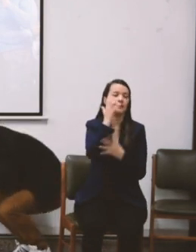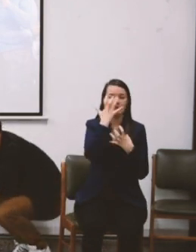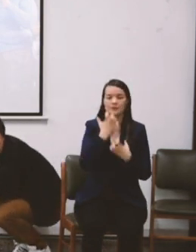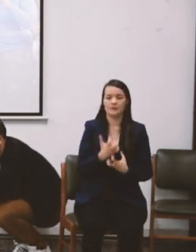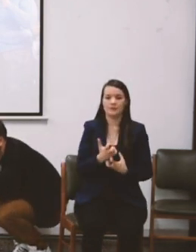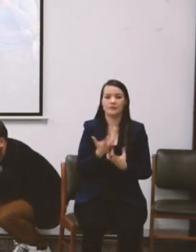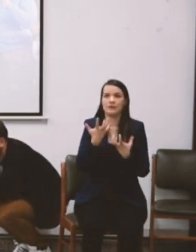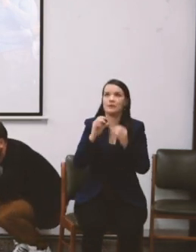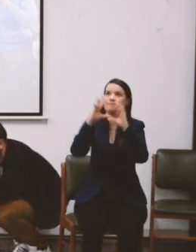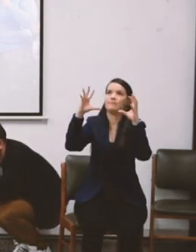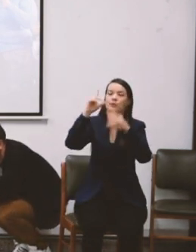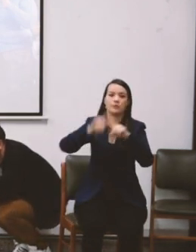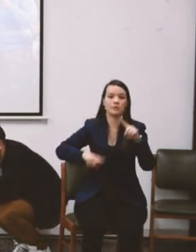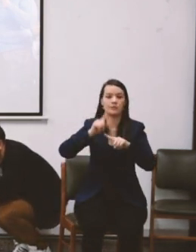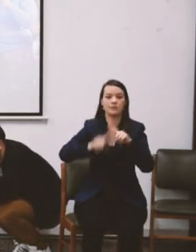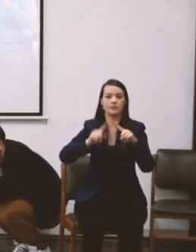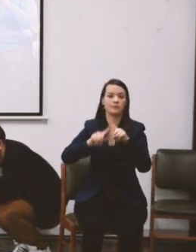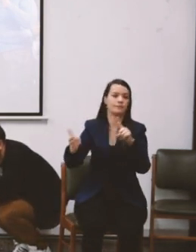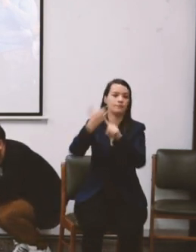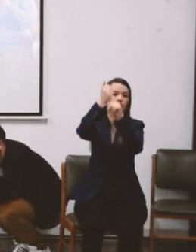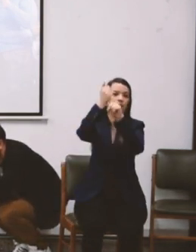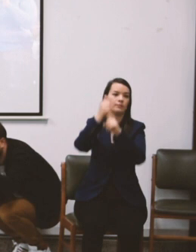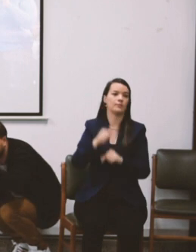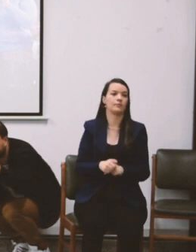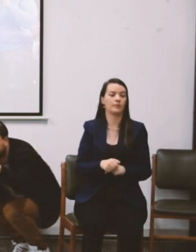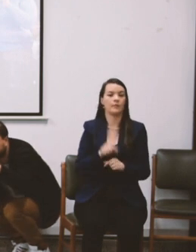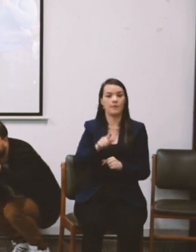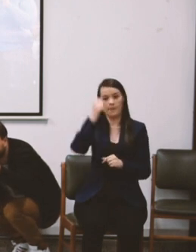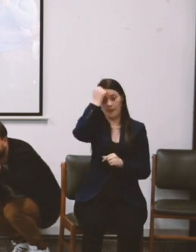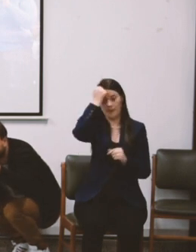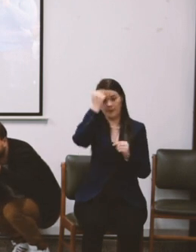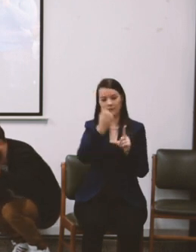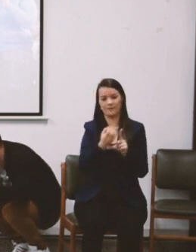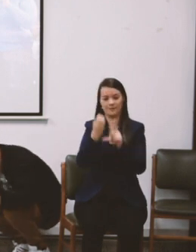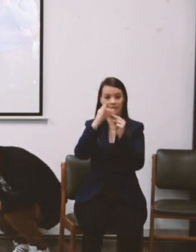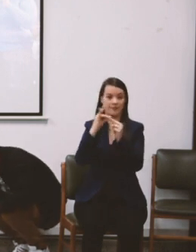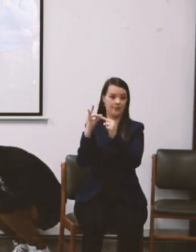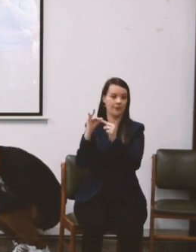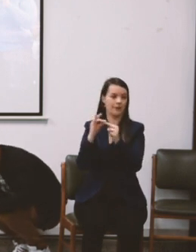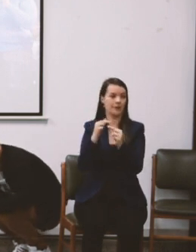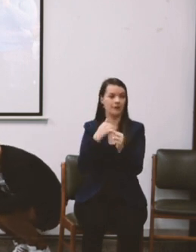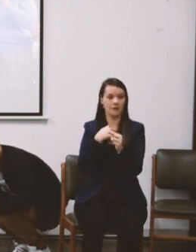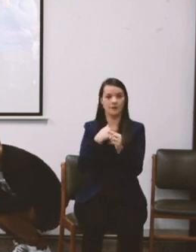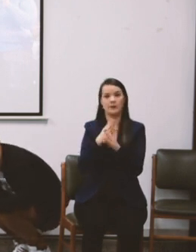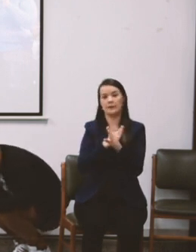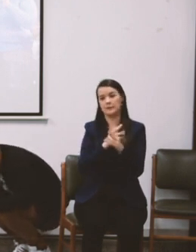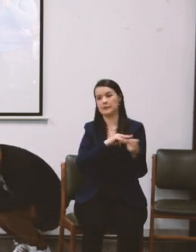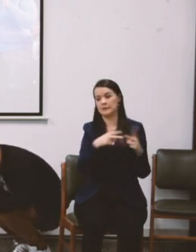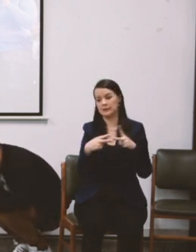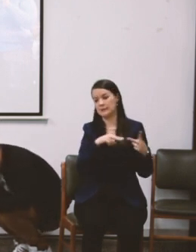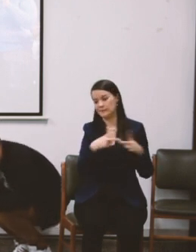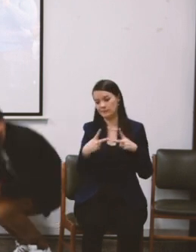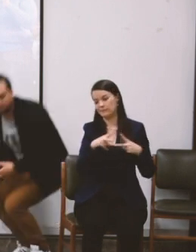que en realidad no son posibles. Y que al final pues también en la licenciatura pues yo siempre pues tuve muchas contradicciones